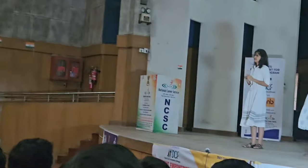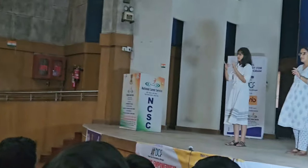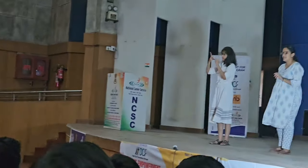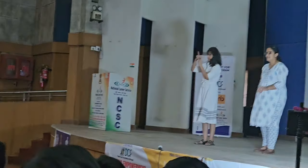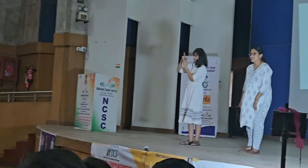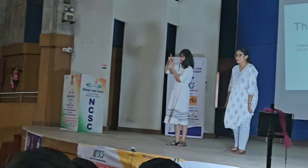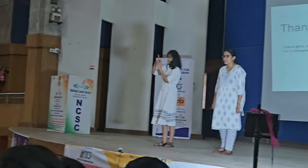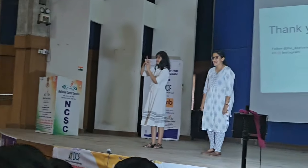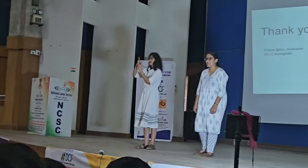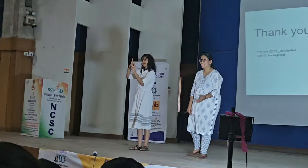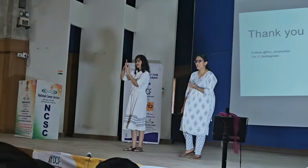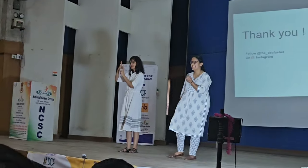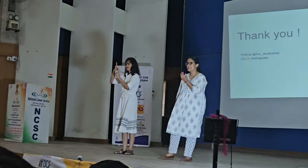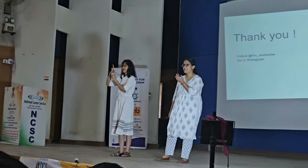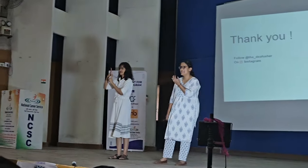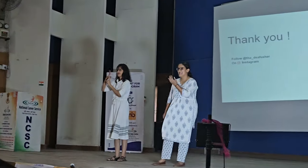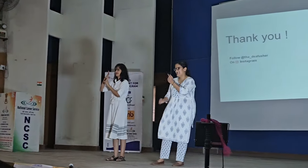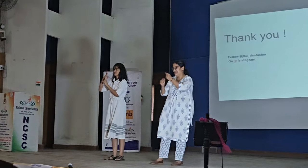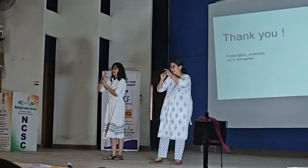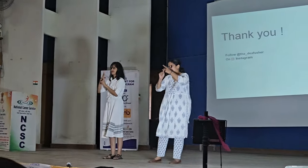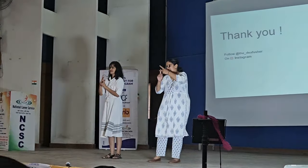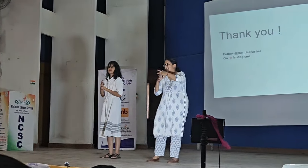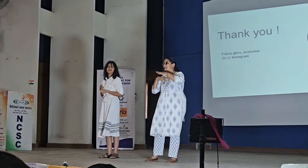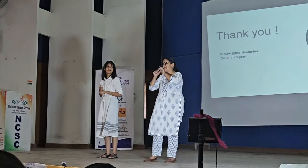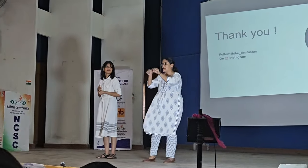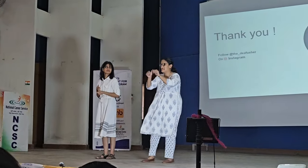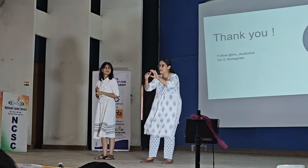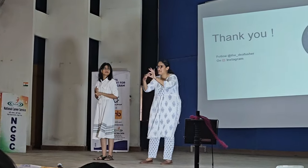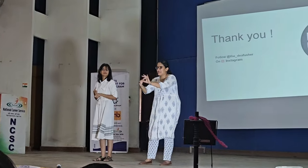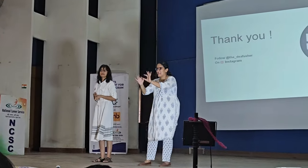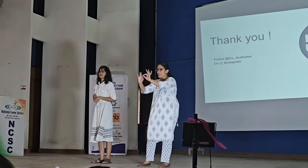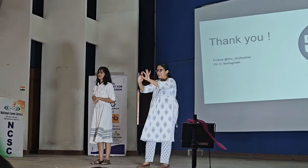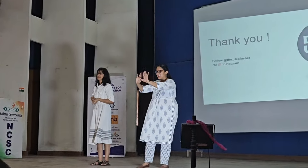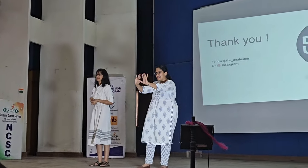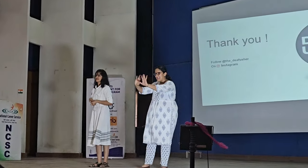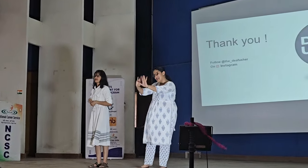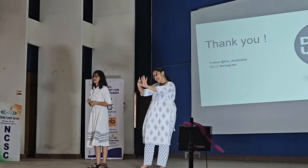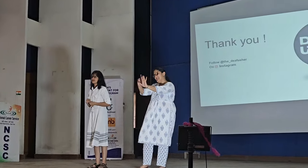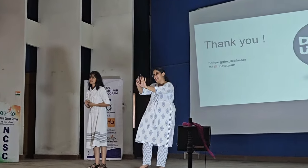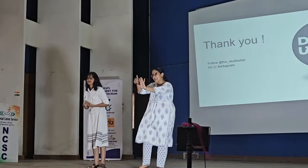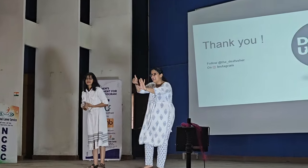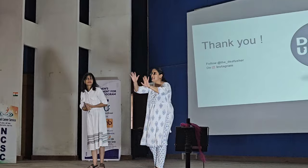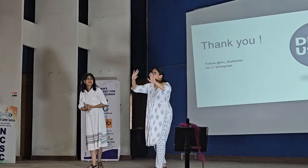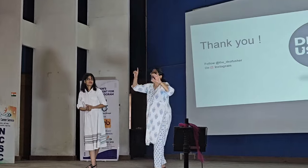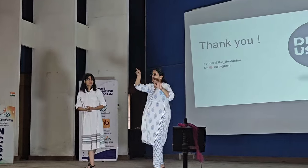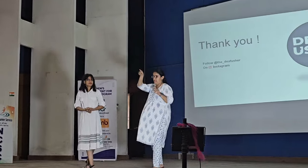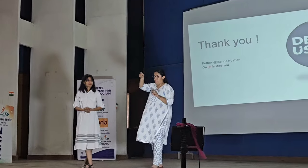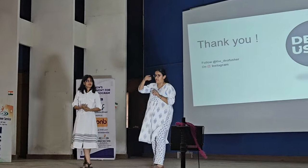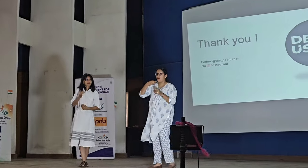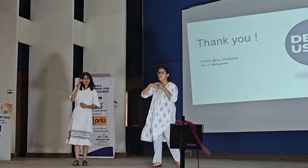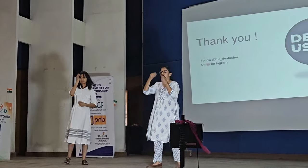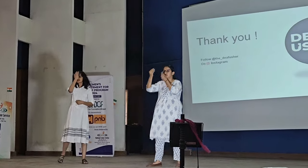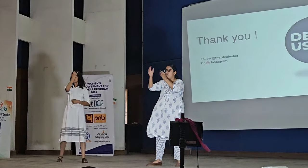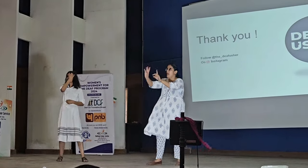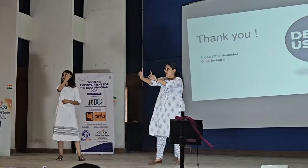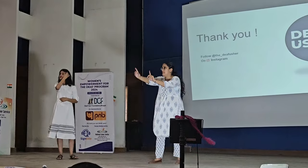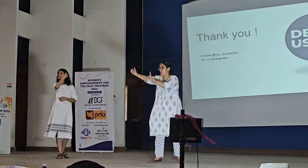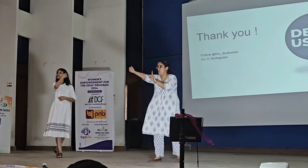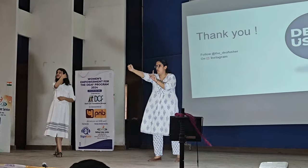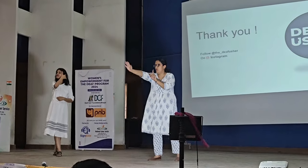डेफ को कम्युनिटी से भी काफी ज्यादा उसकी इन्फॉर्मेशन चलनी पता चलनी चाहिए, तो इस बारे में सबको पता होना